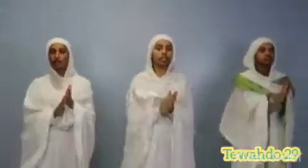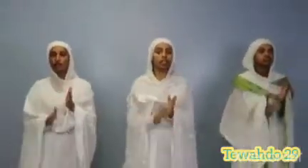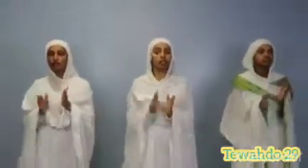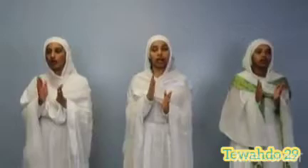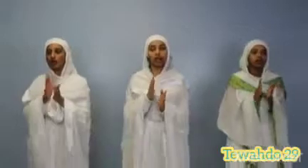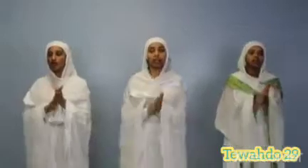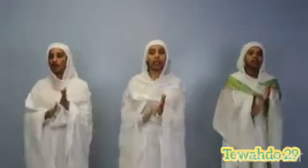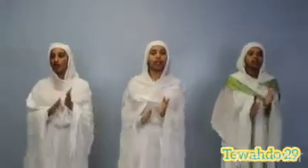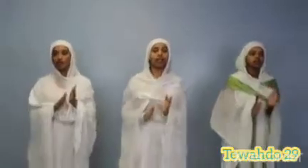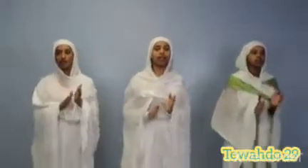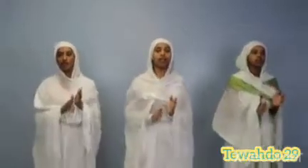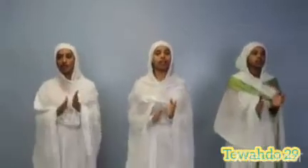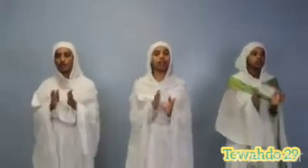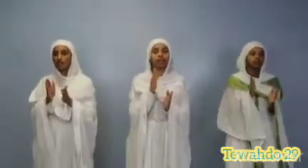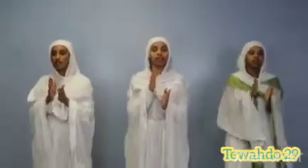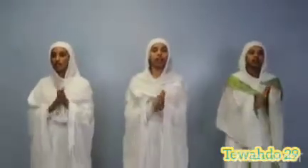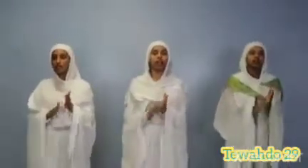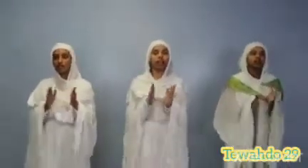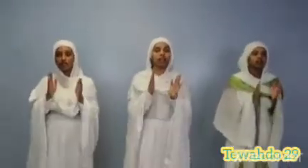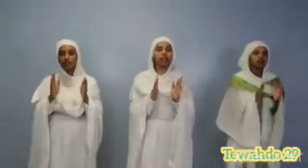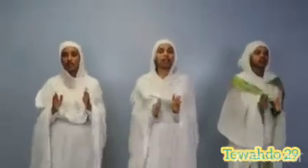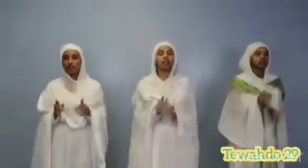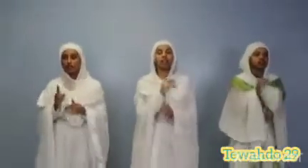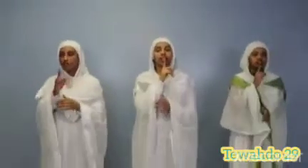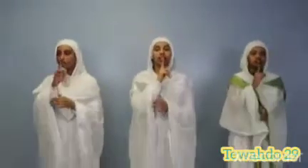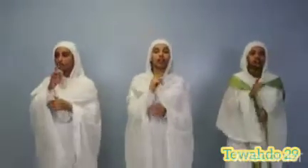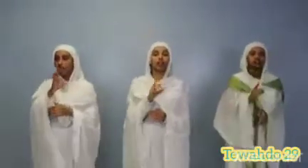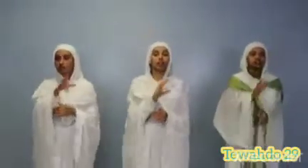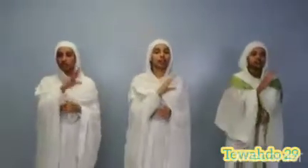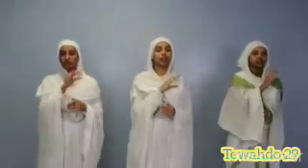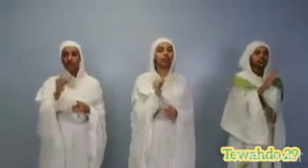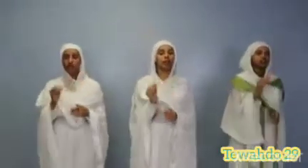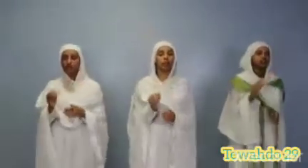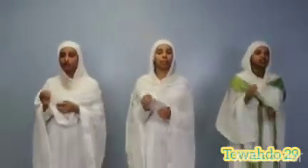ክርስቶስ ይማረን መሐሪ ነውና